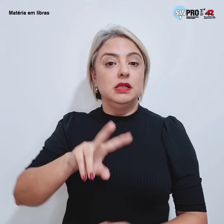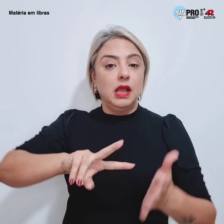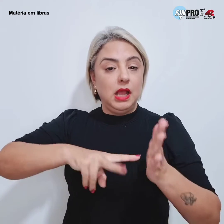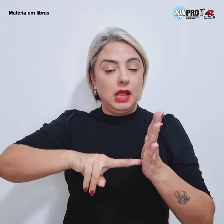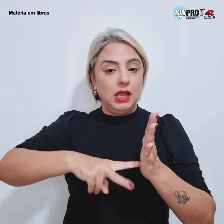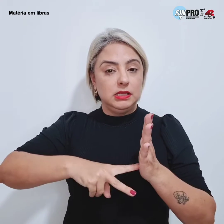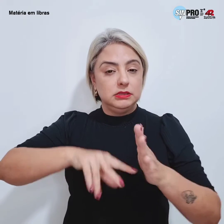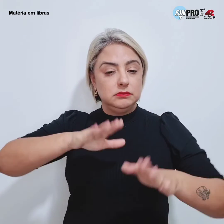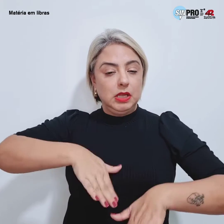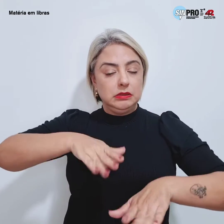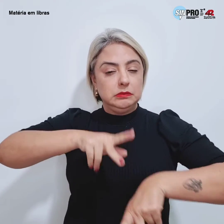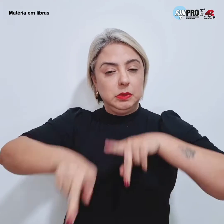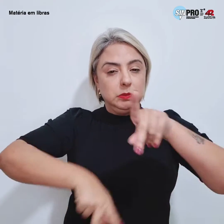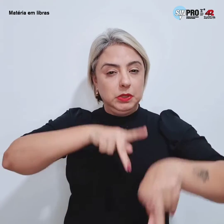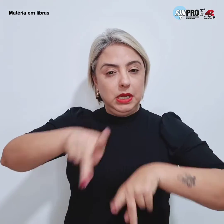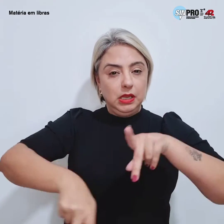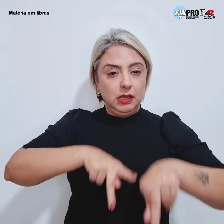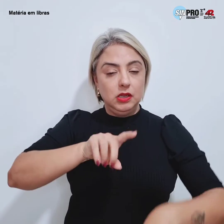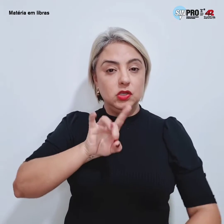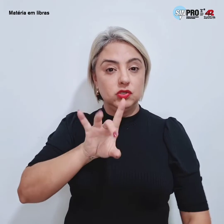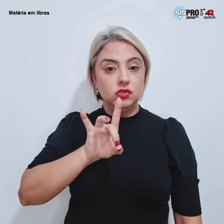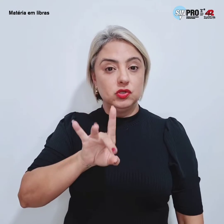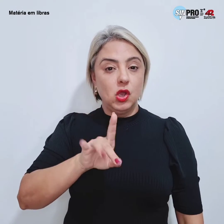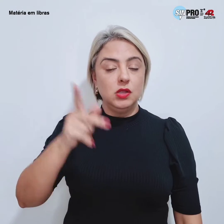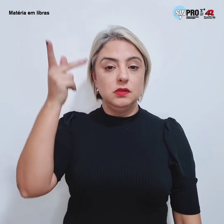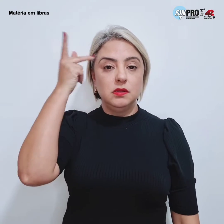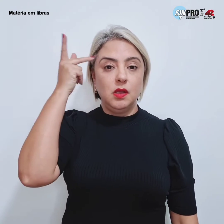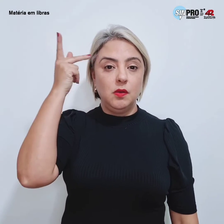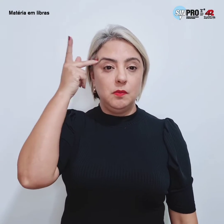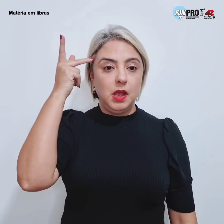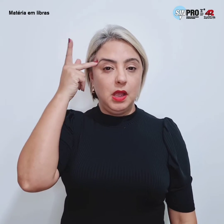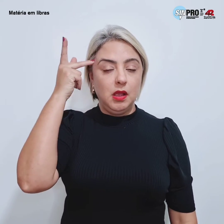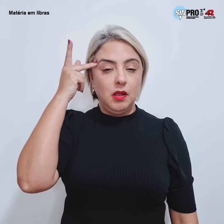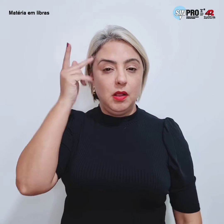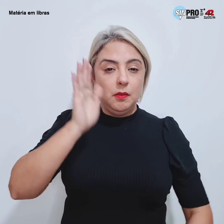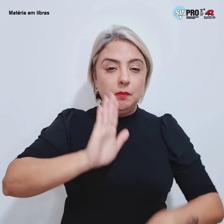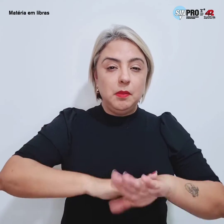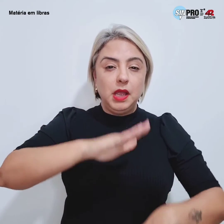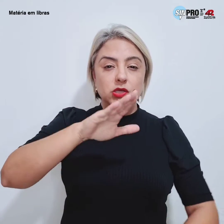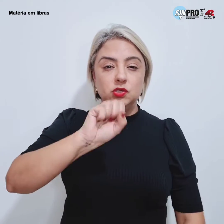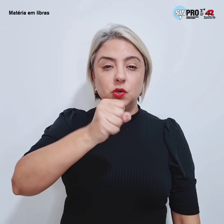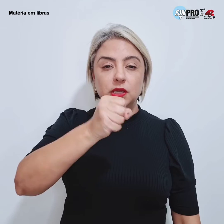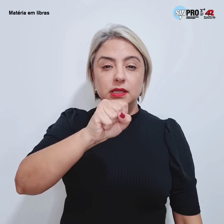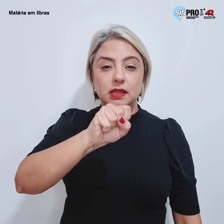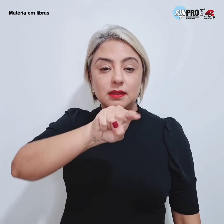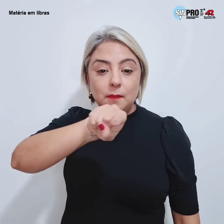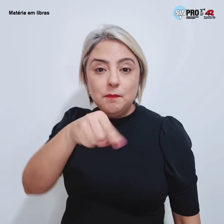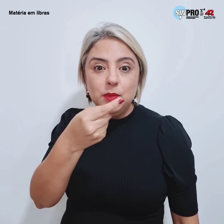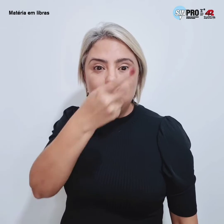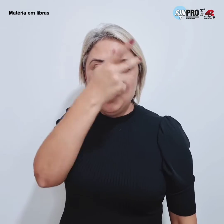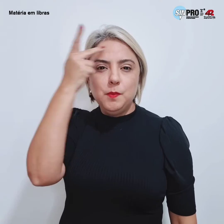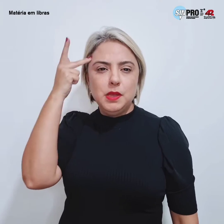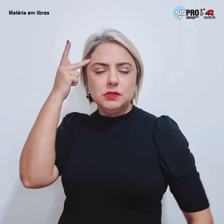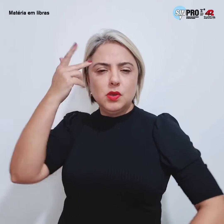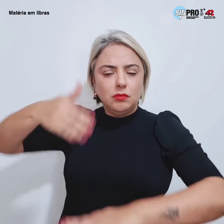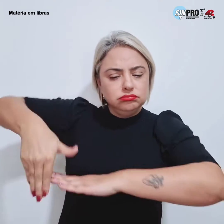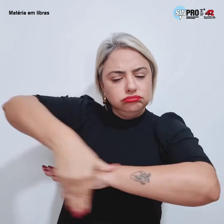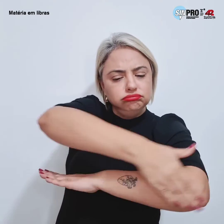Movimentos Populares, só em São Paulo, cerca de 80 mil pessoas foram à Avenida Paulista,